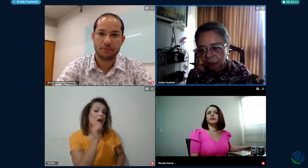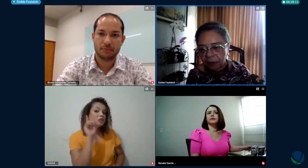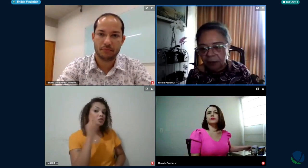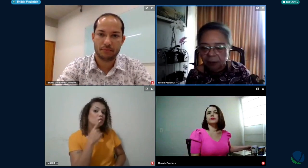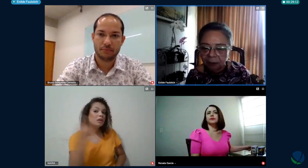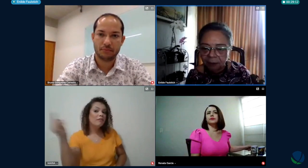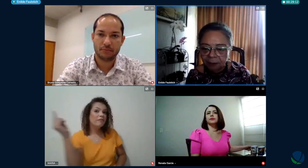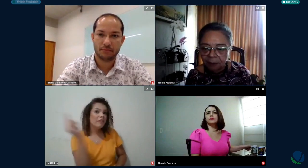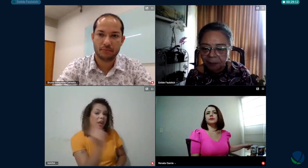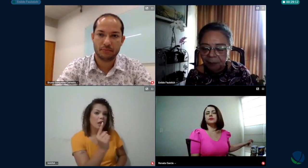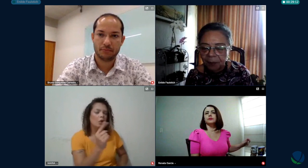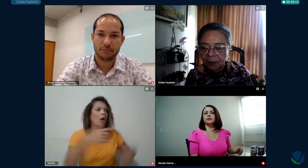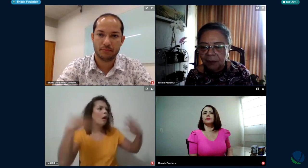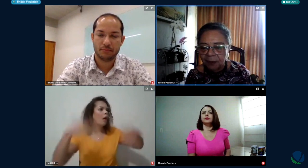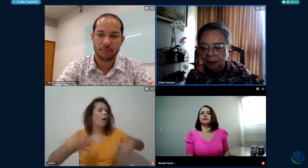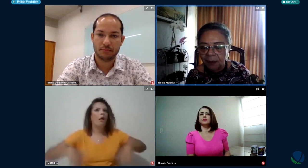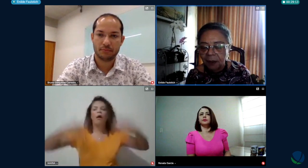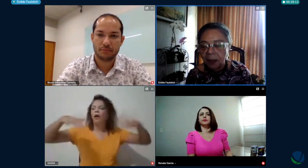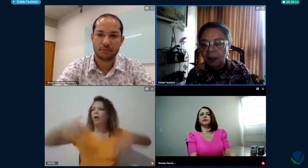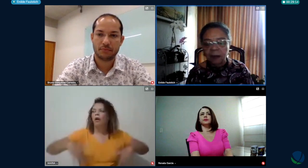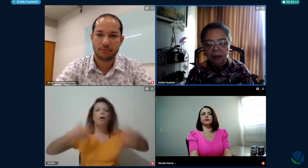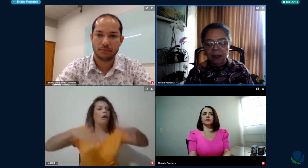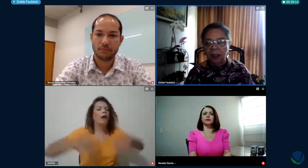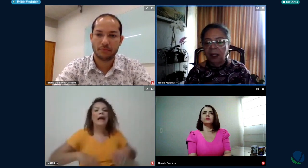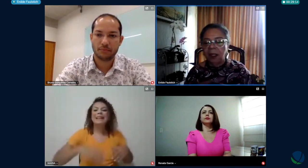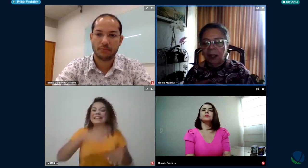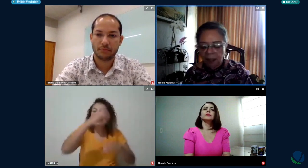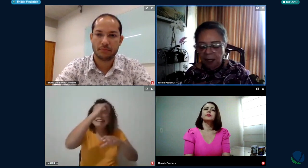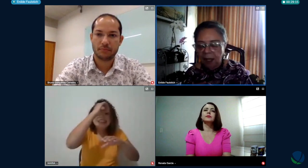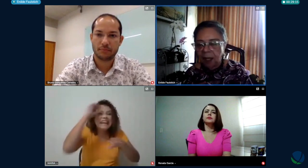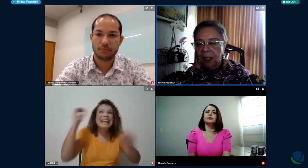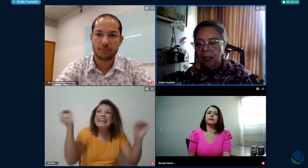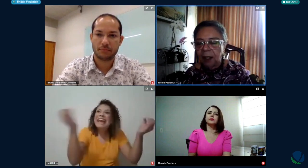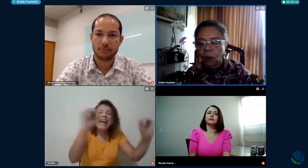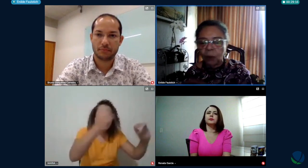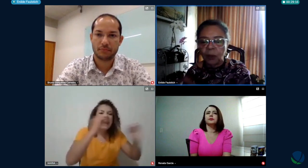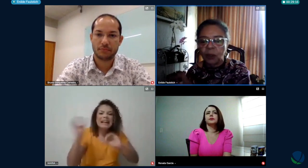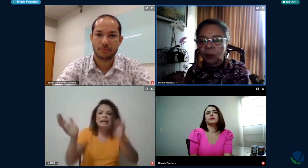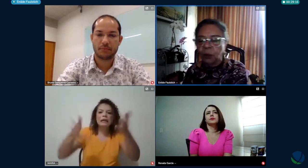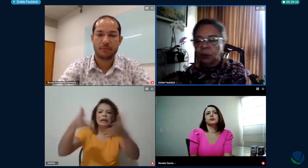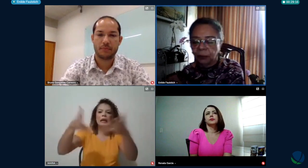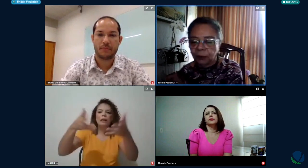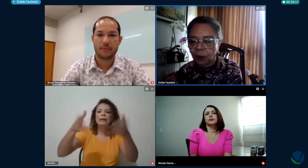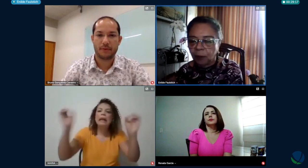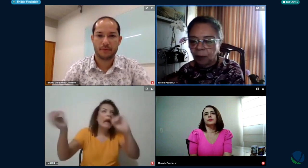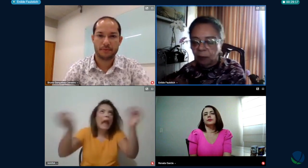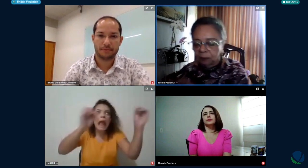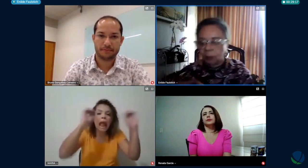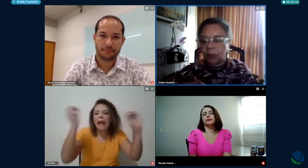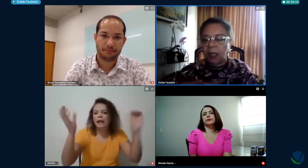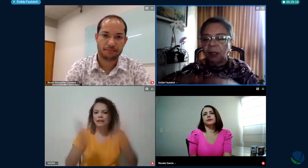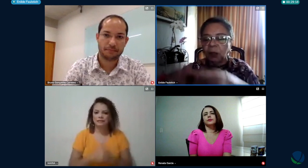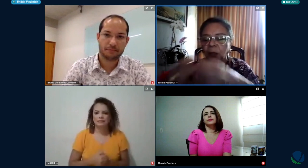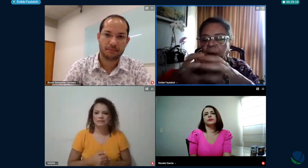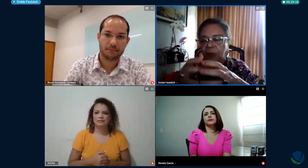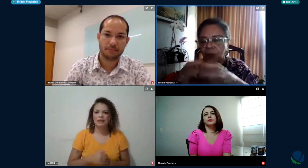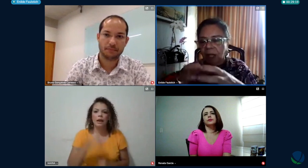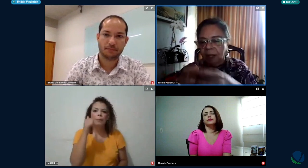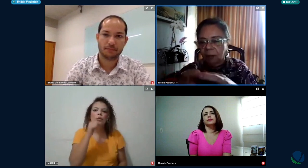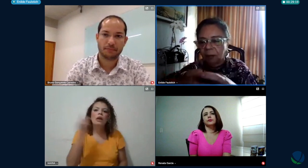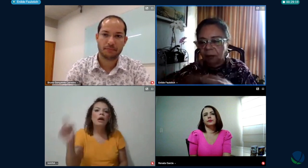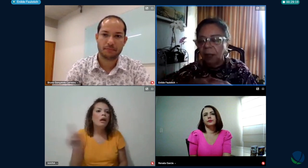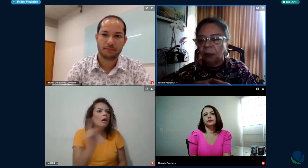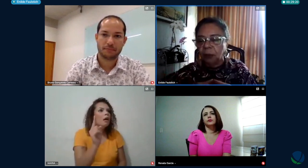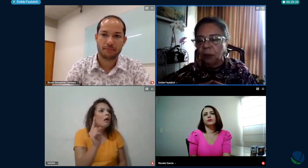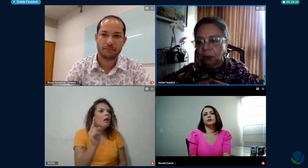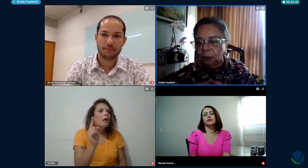entendia a moça. Entendendo? Então, assim, como os surdos não formam um território